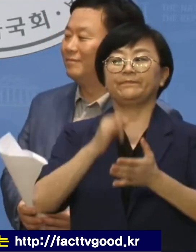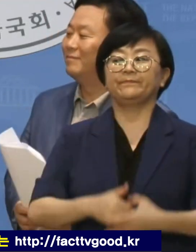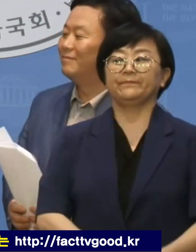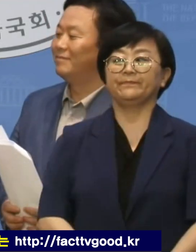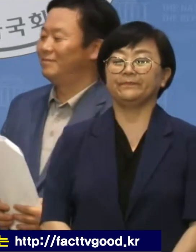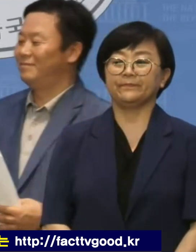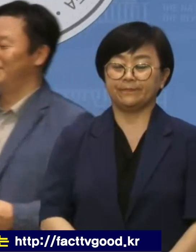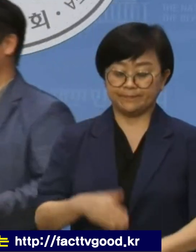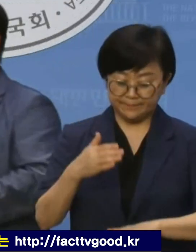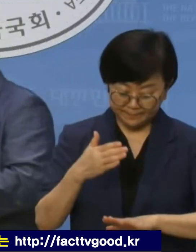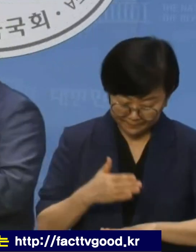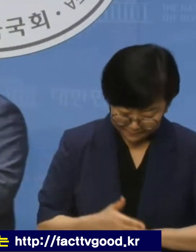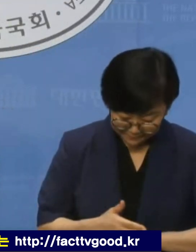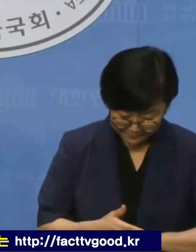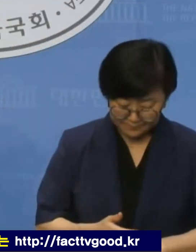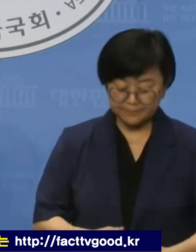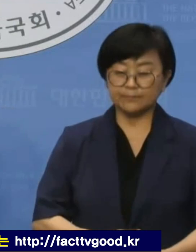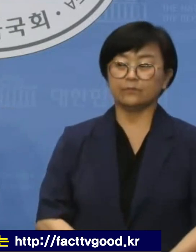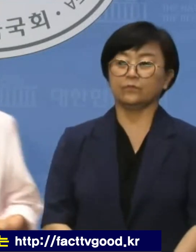합니다. 감사합니다.